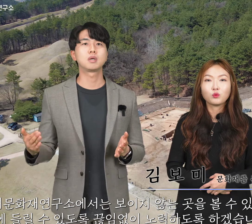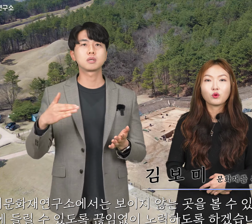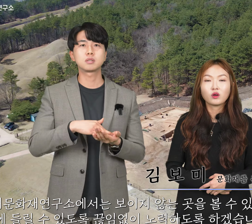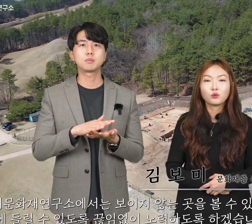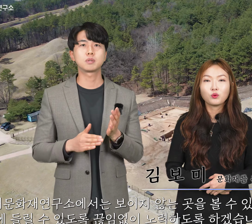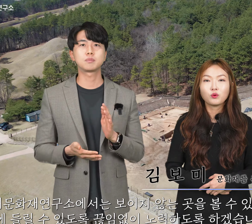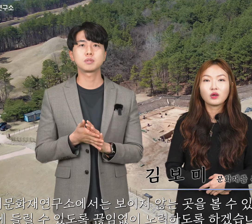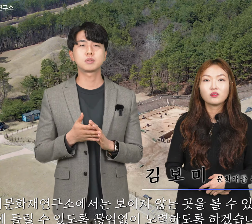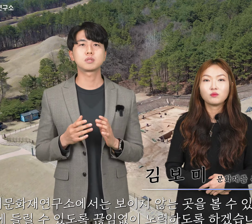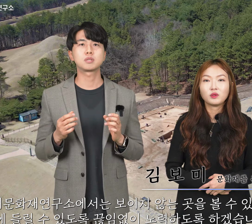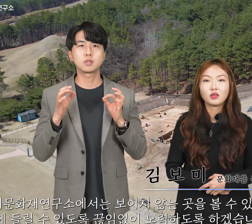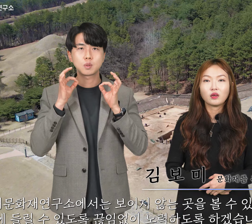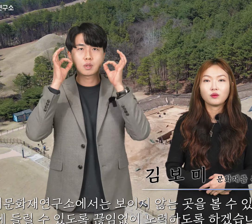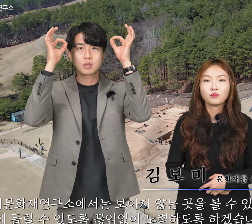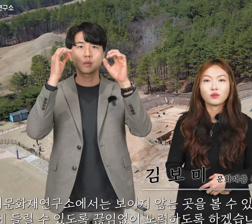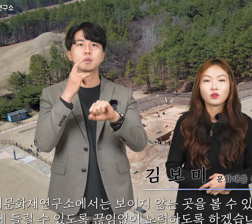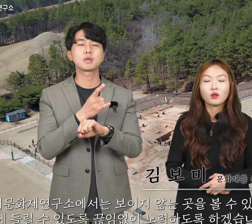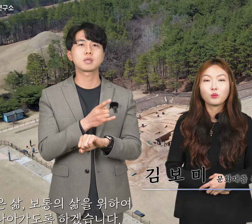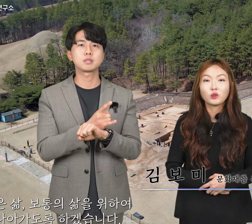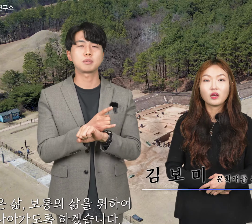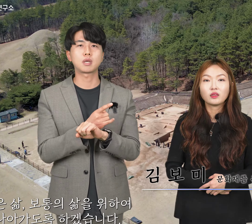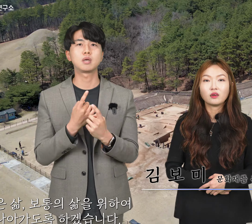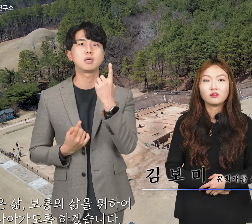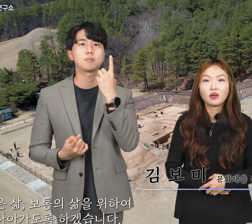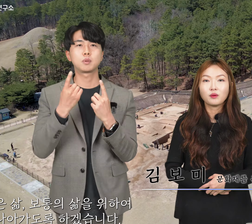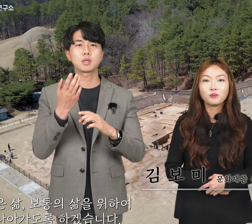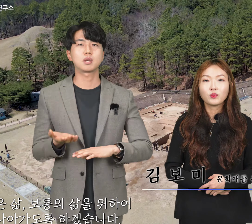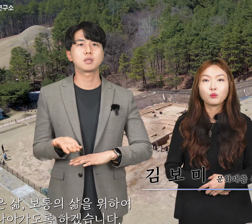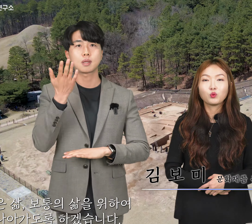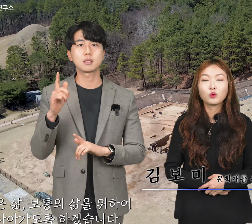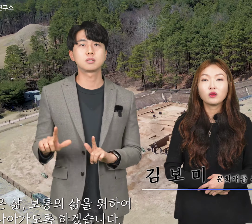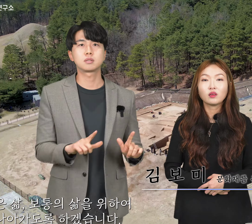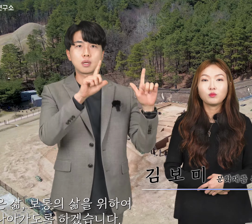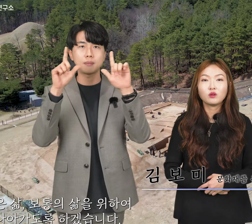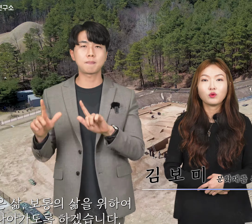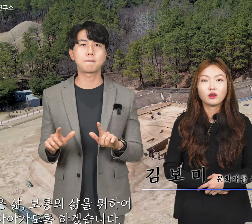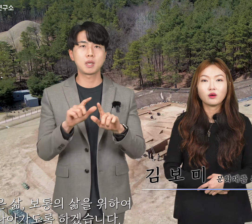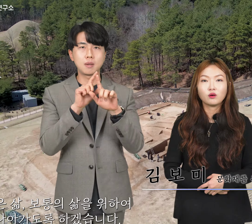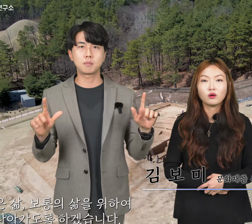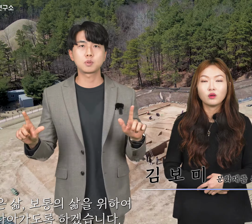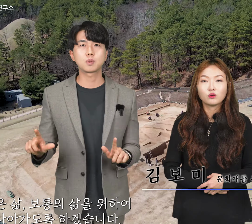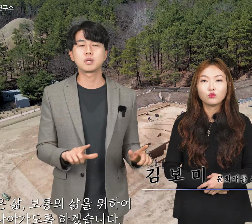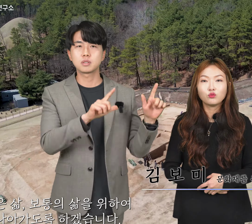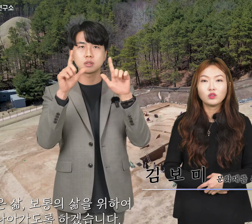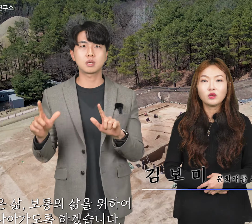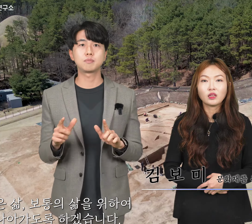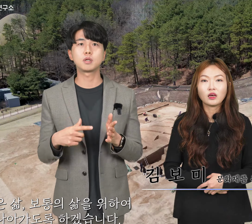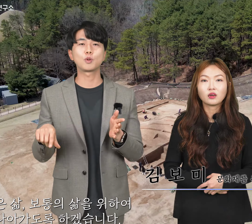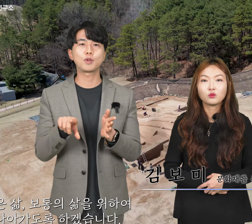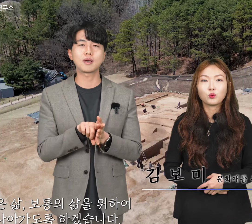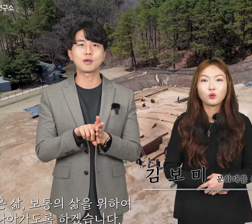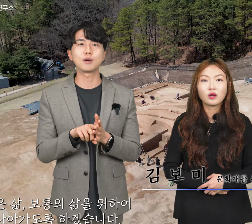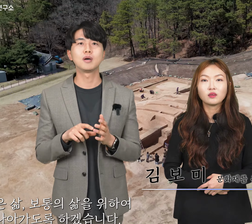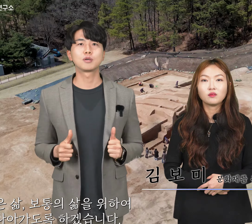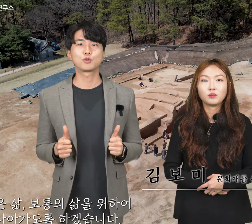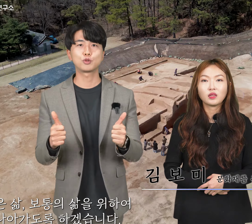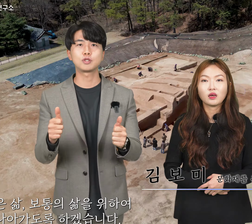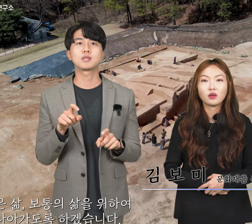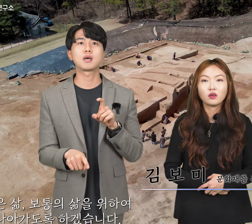끊임없이 노력하도록 하겠습니다. 보다 나은 삶, 보통의 삶을 위하여 꾸준히